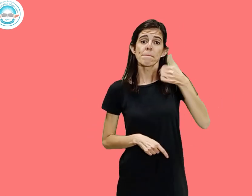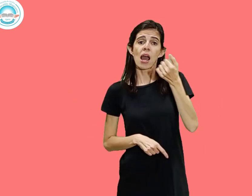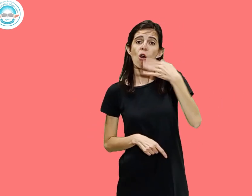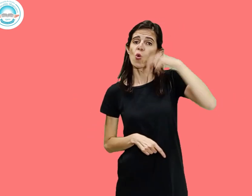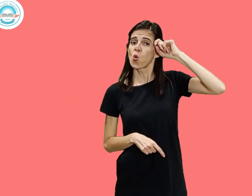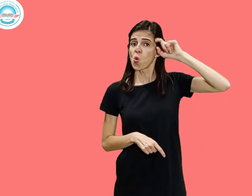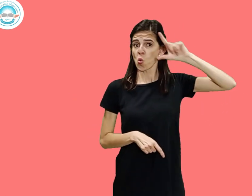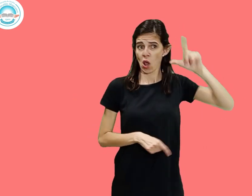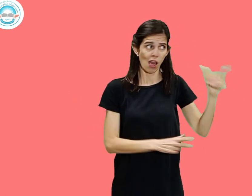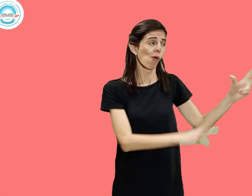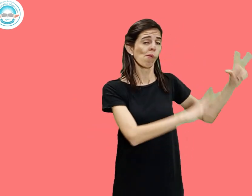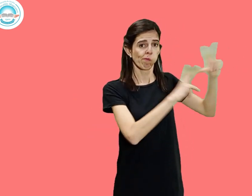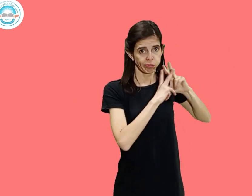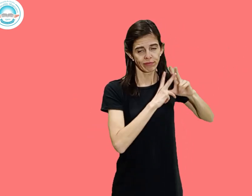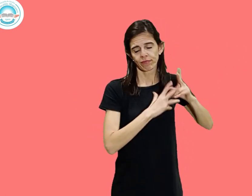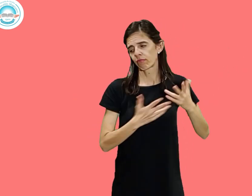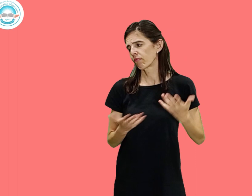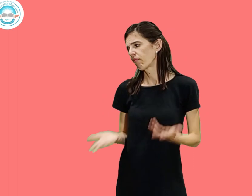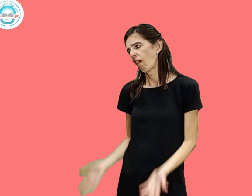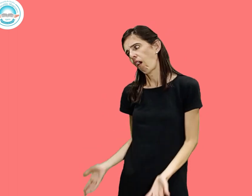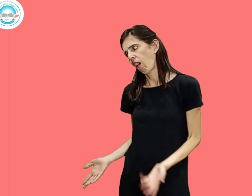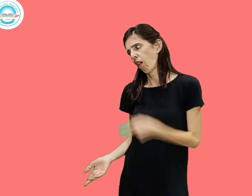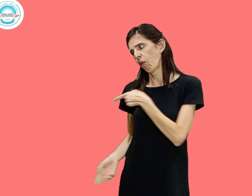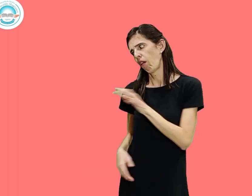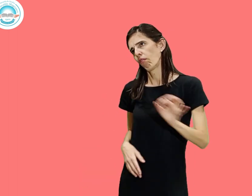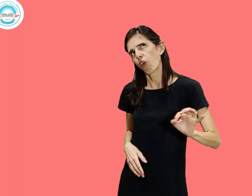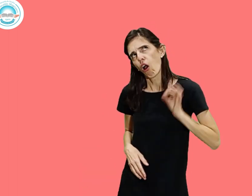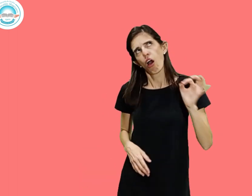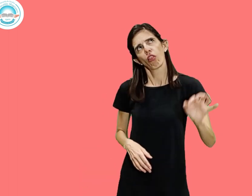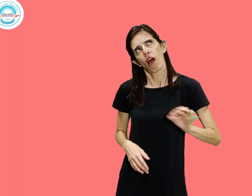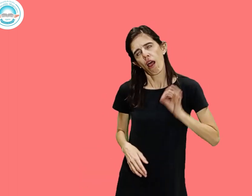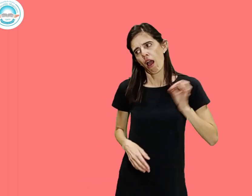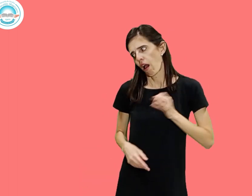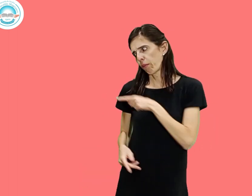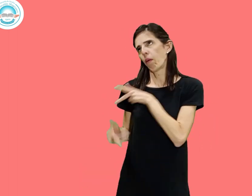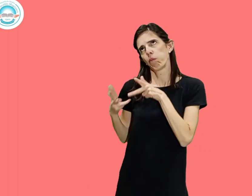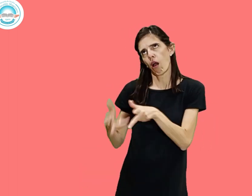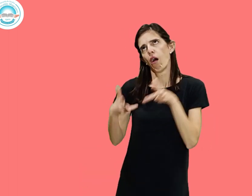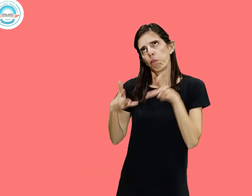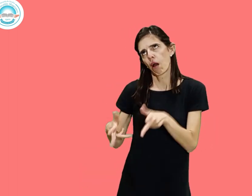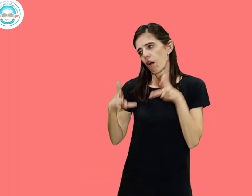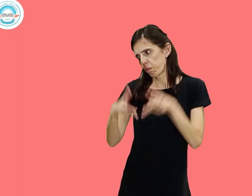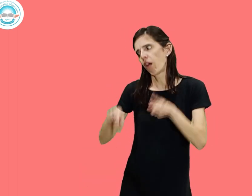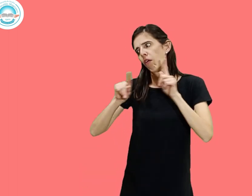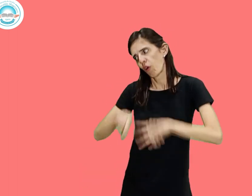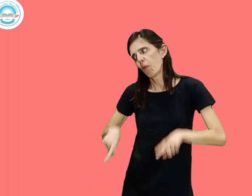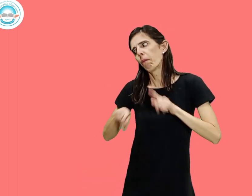dije todos los años decís lo m dijo Manuel mi